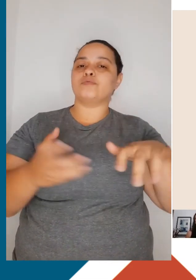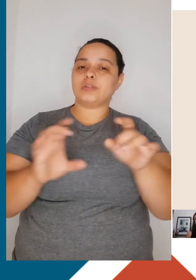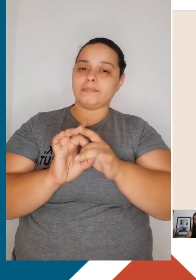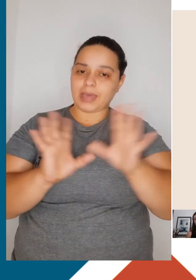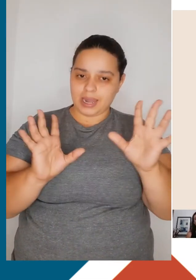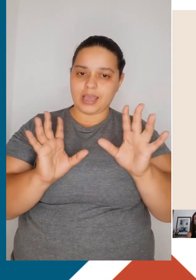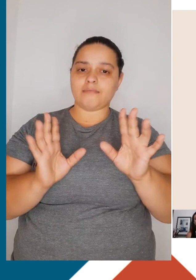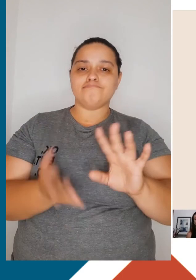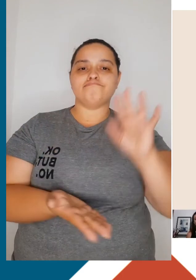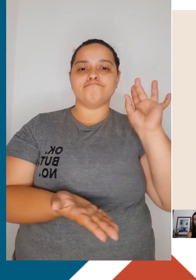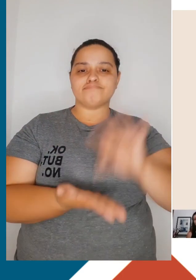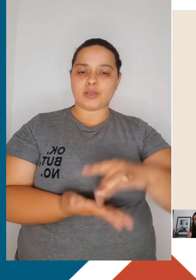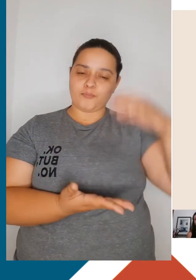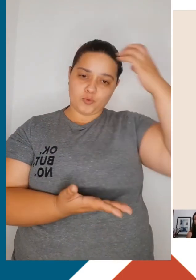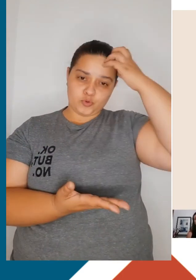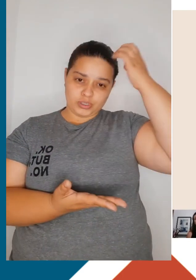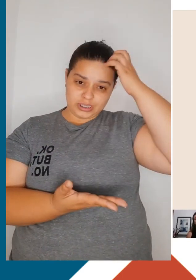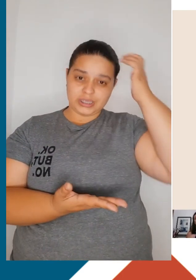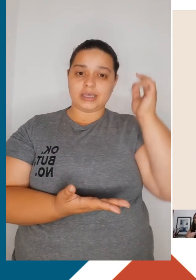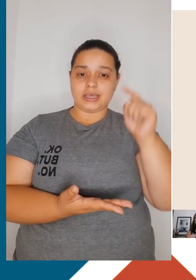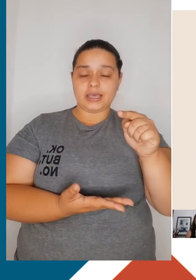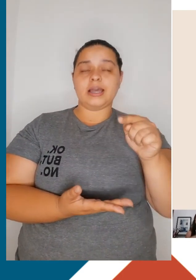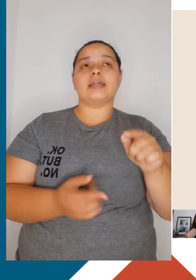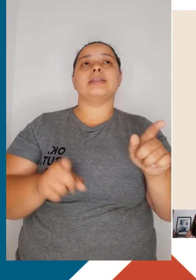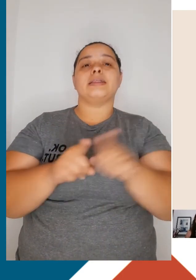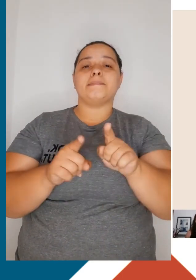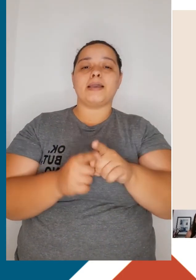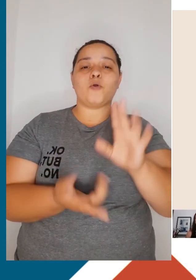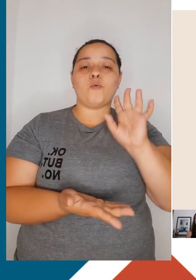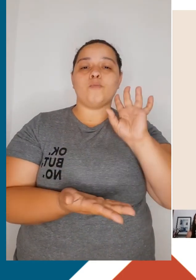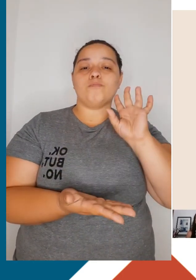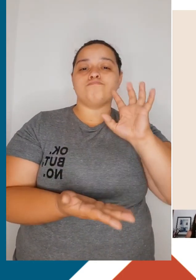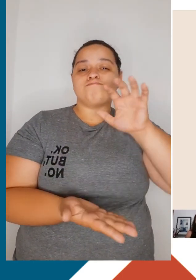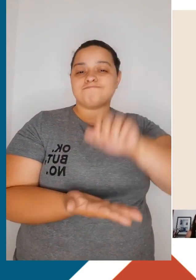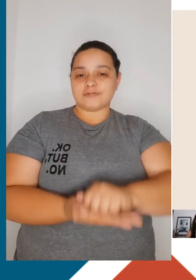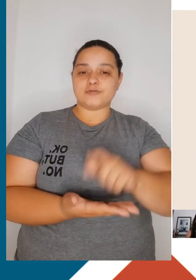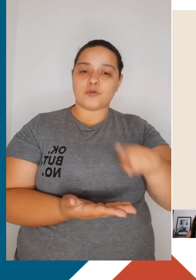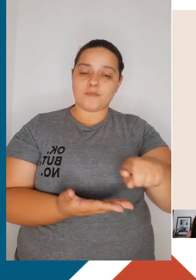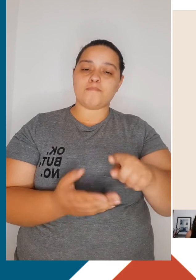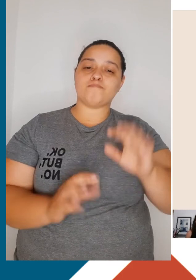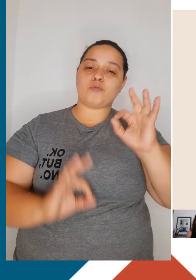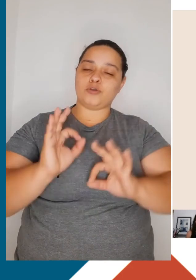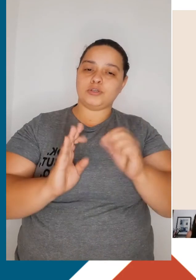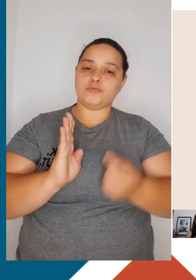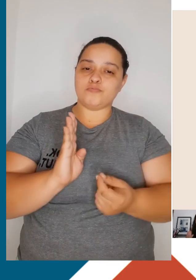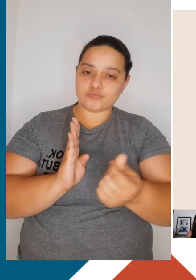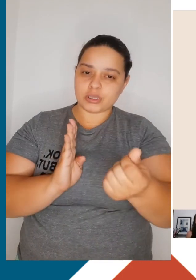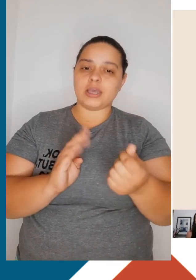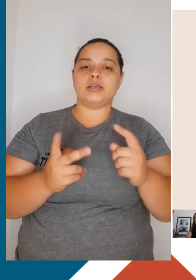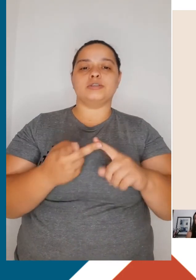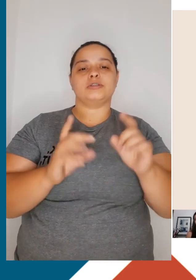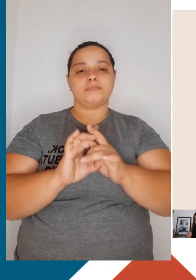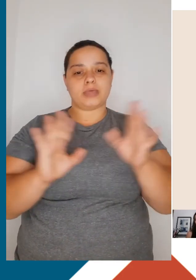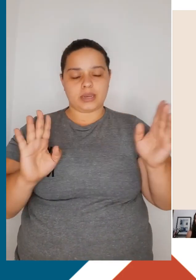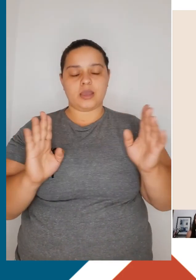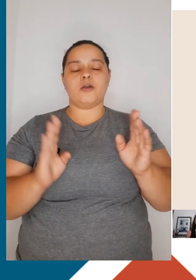que é a deposição definitiva dessas monarquias absolutistas e a consolidação, então, do projeto burguês, liberal e democrático